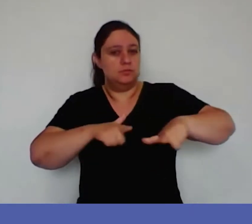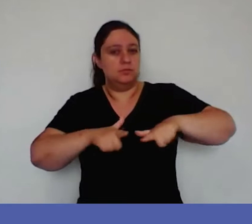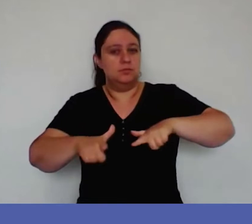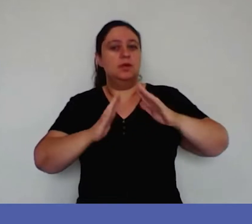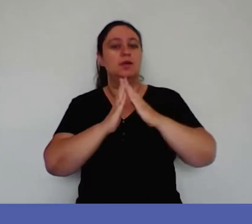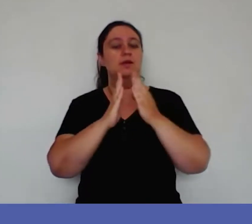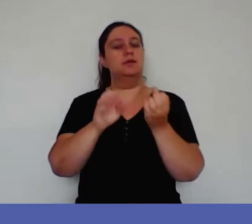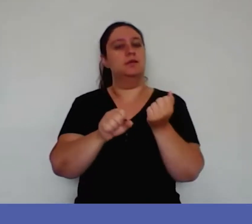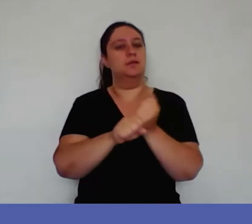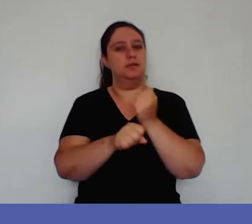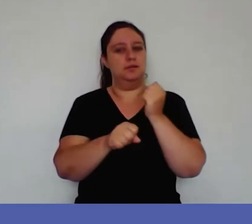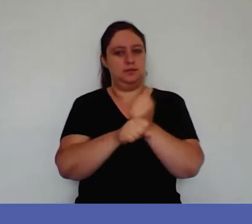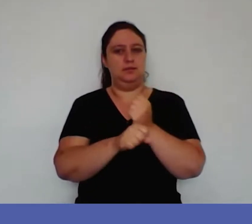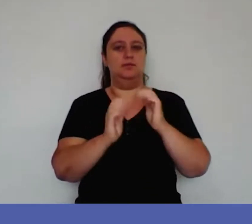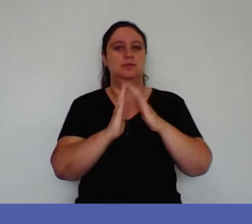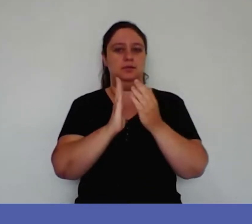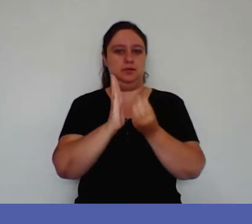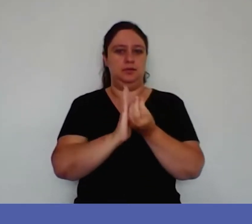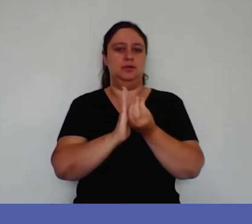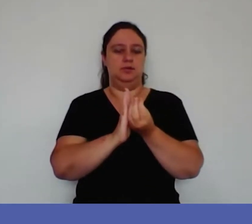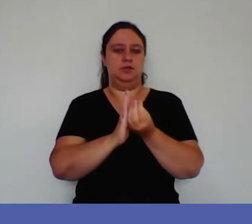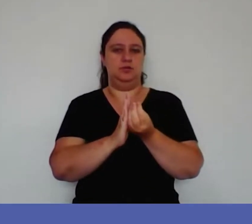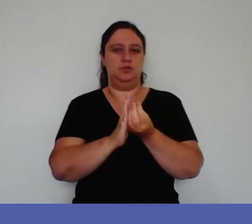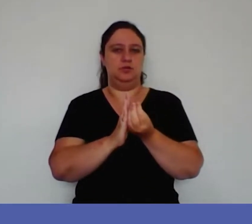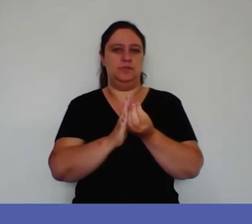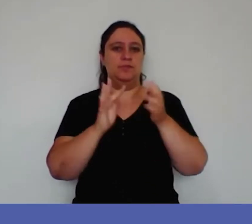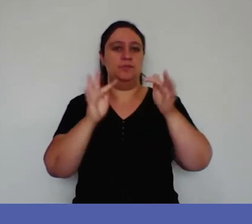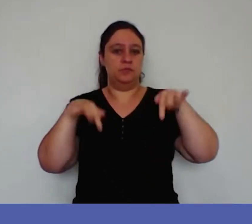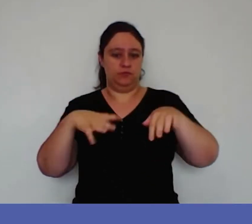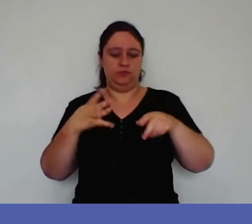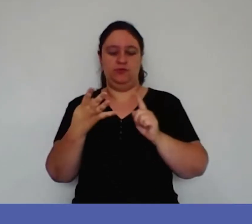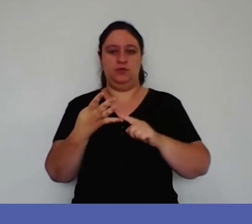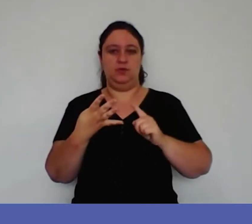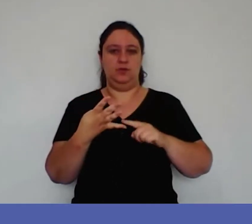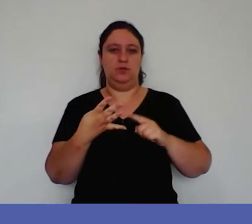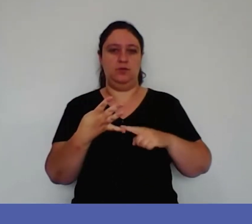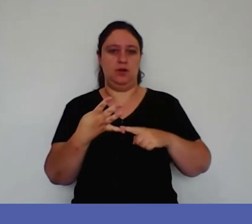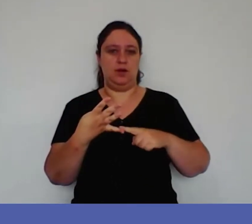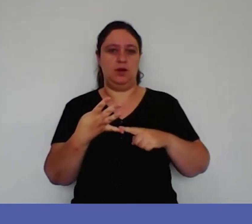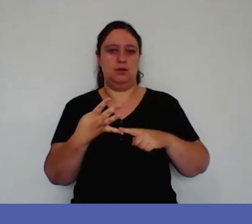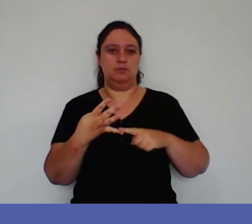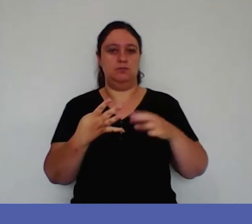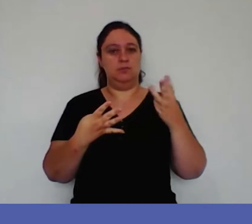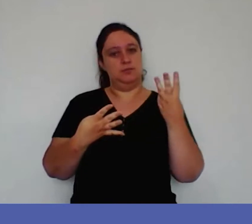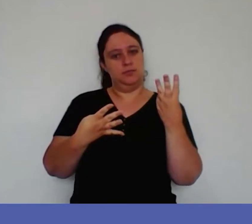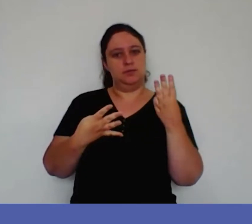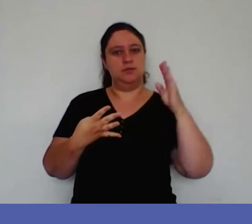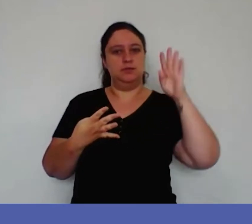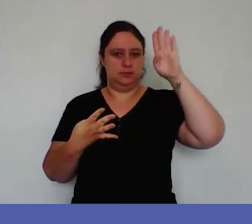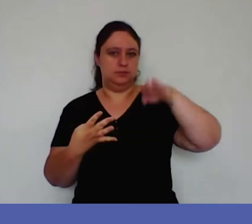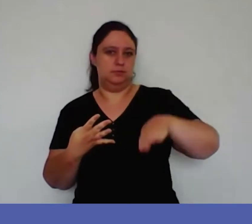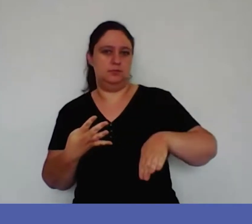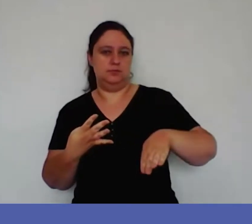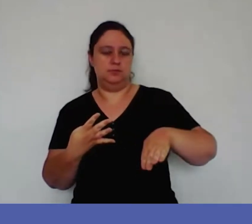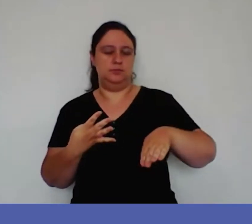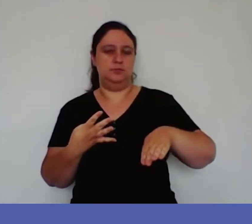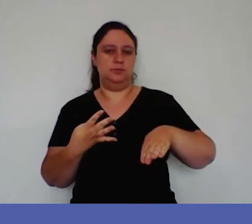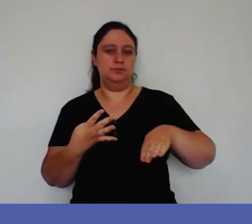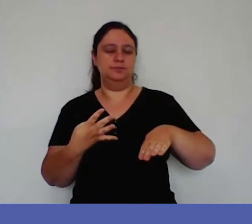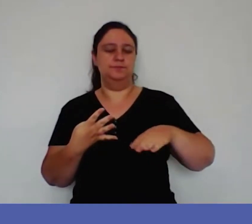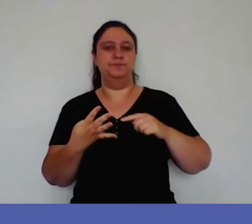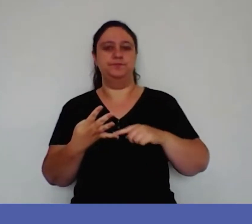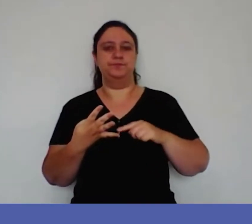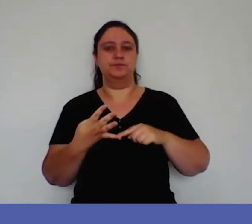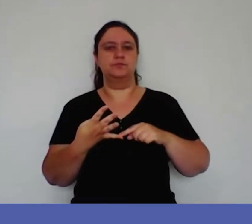quando chega no último grupo, às 3 horas da tarde, que é